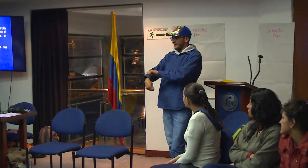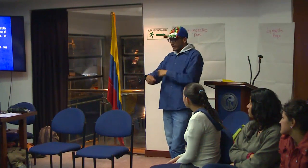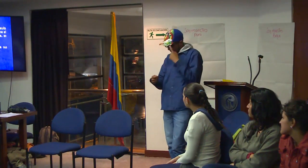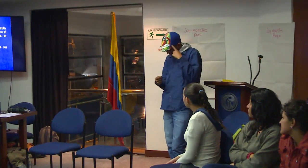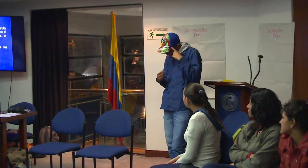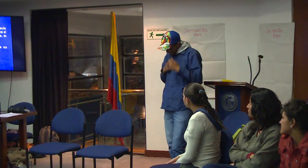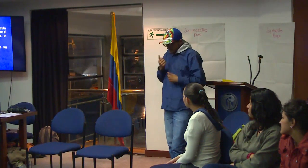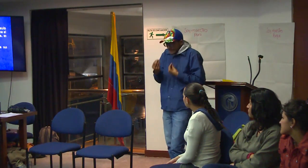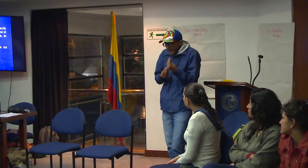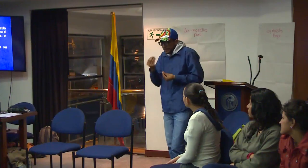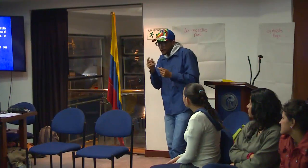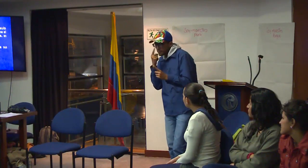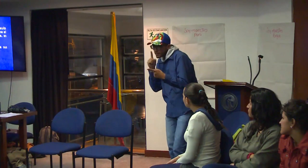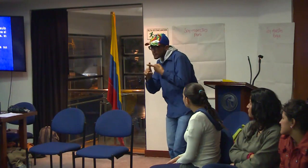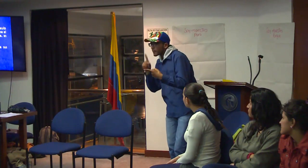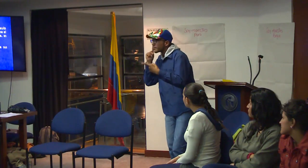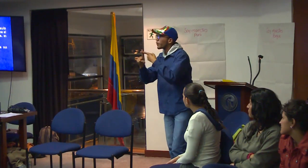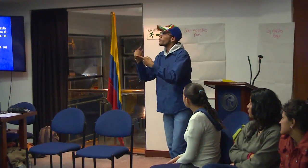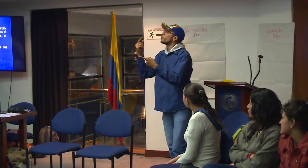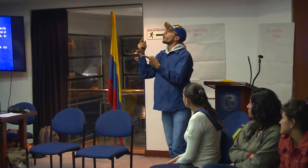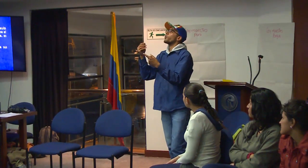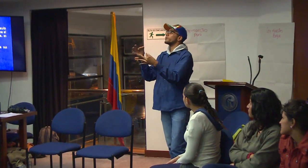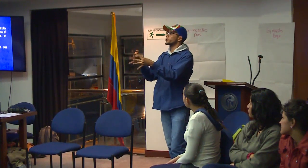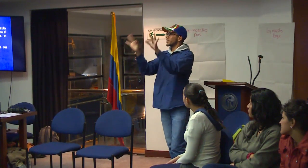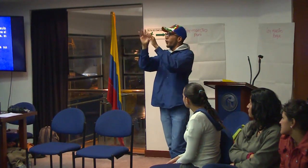yo puedo poder implementar.